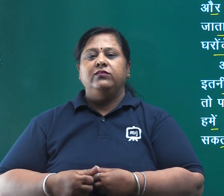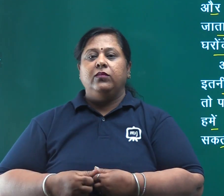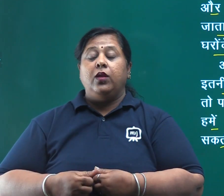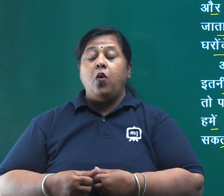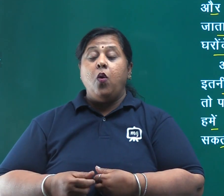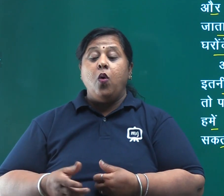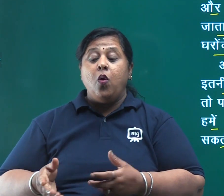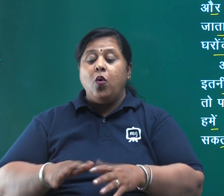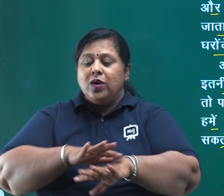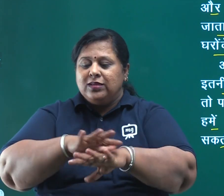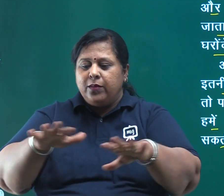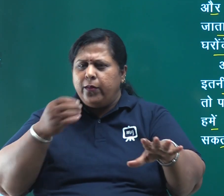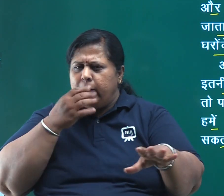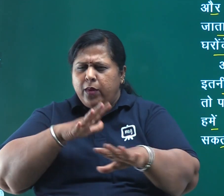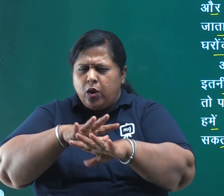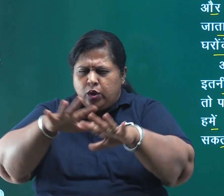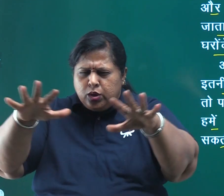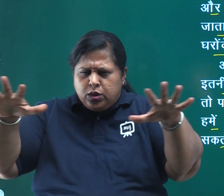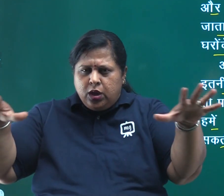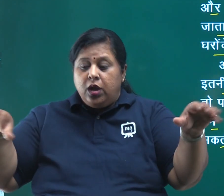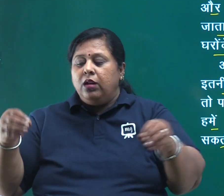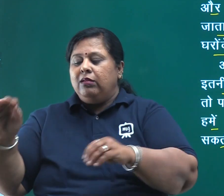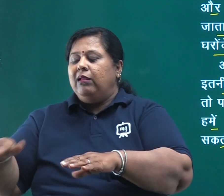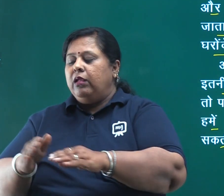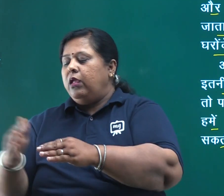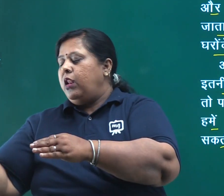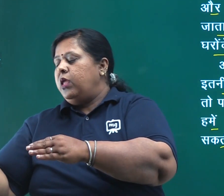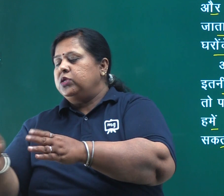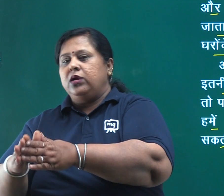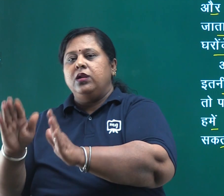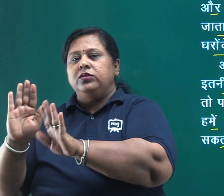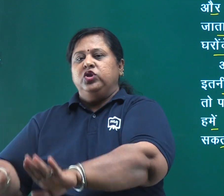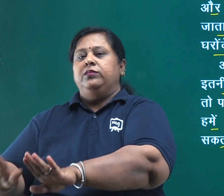और सागर के किनारे जाकर जम जाता।